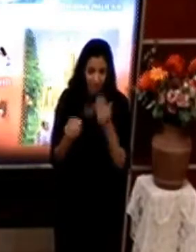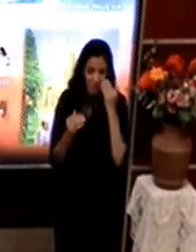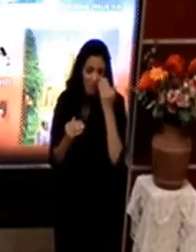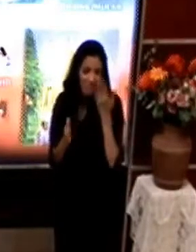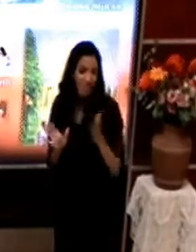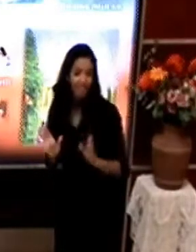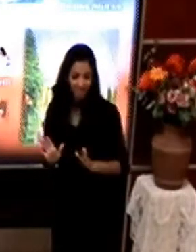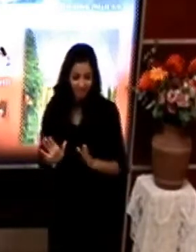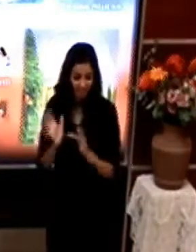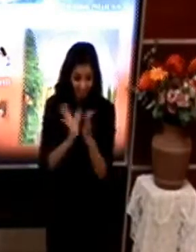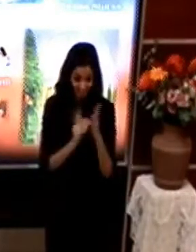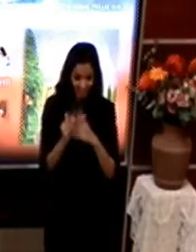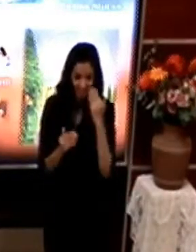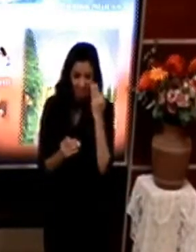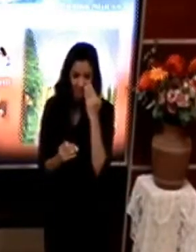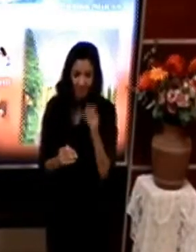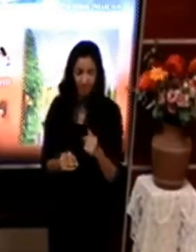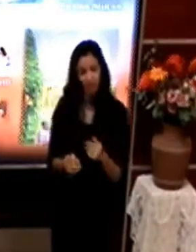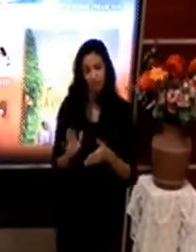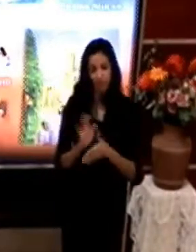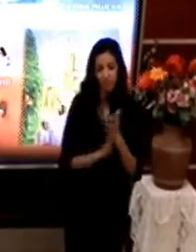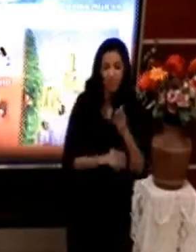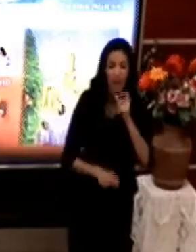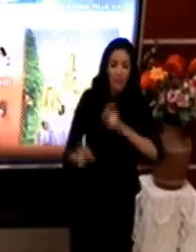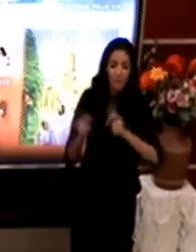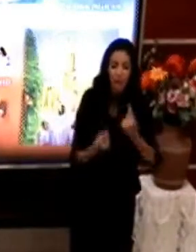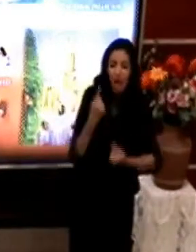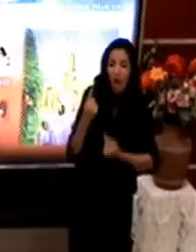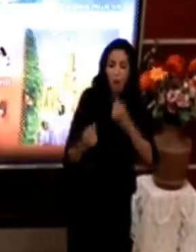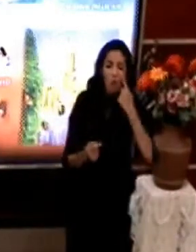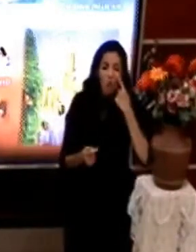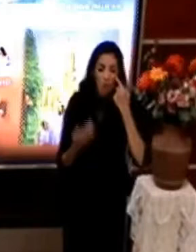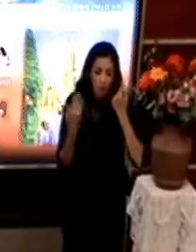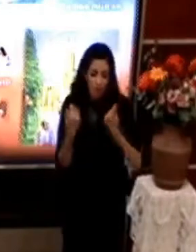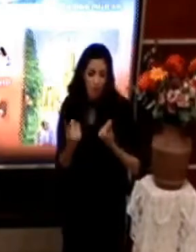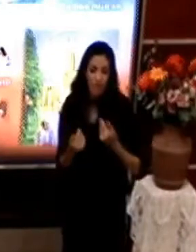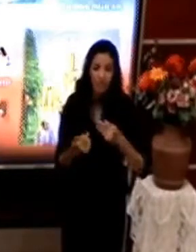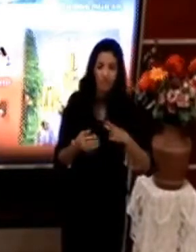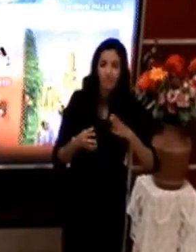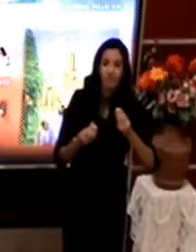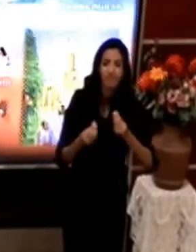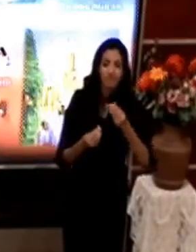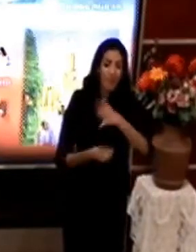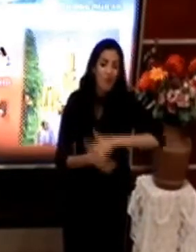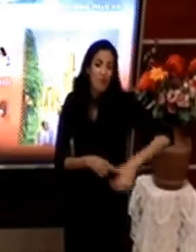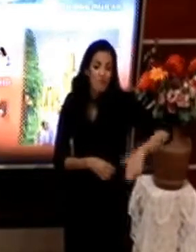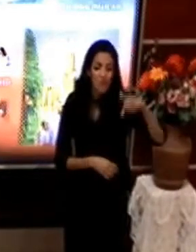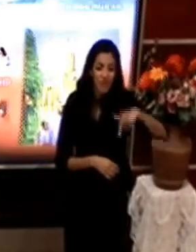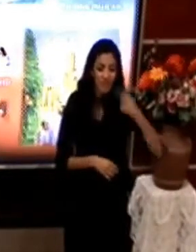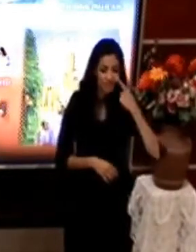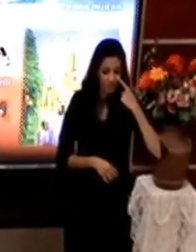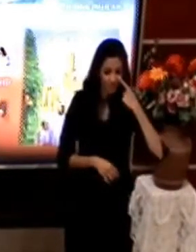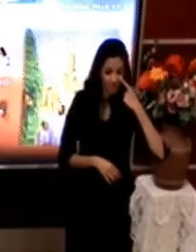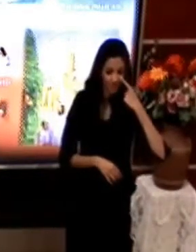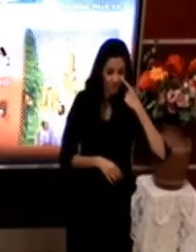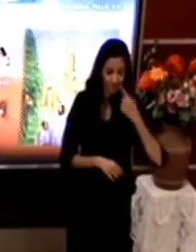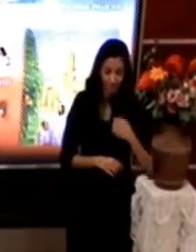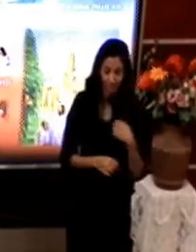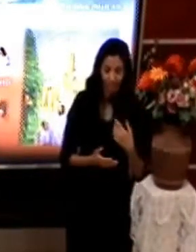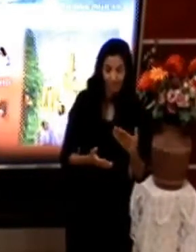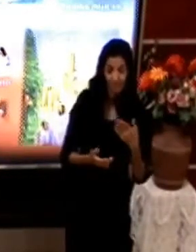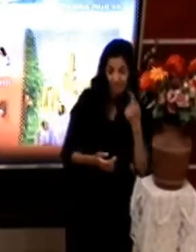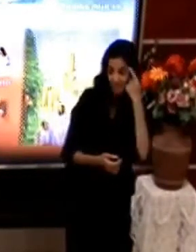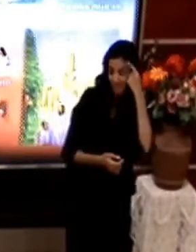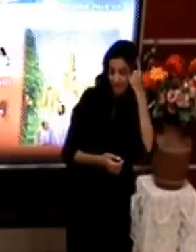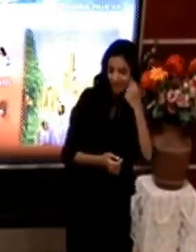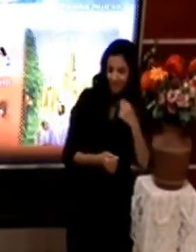fuimos y bueno, la gente nos conocía, algunos nos conocían porque éramos del barrio, y te imaginas, cuando